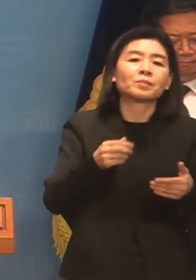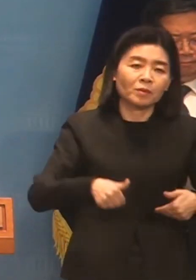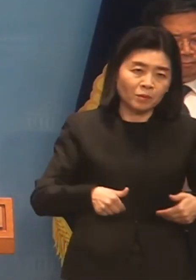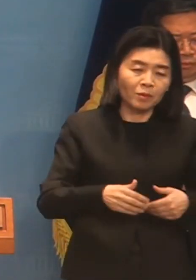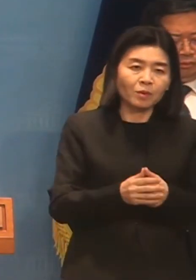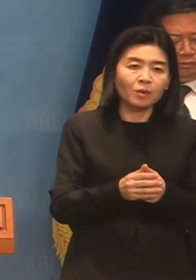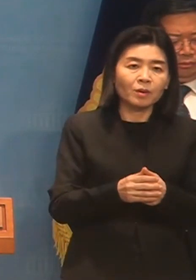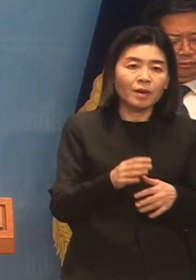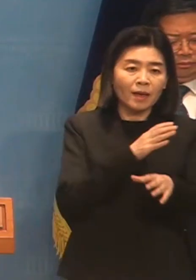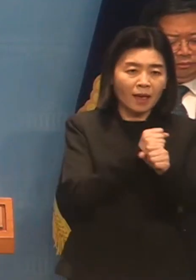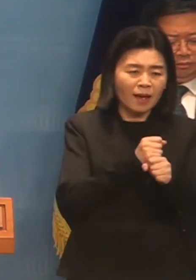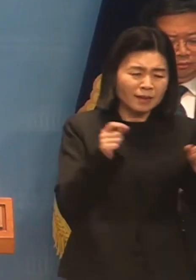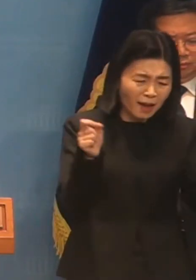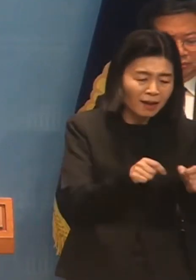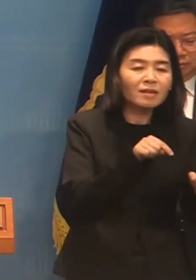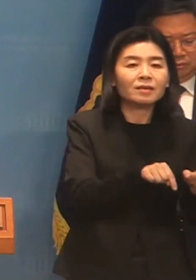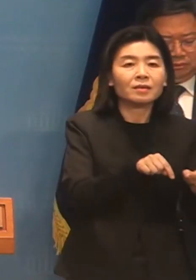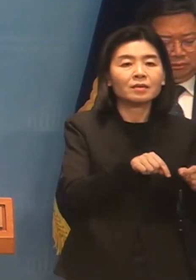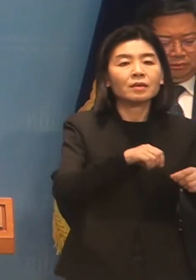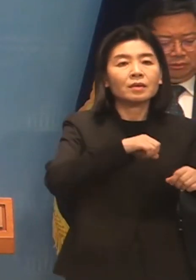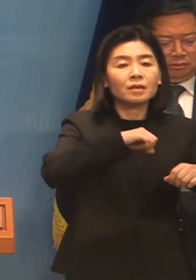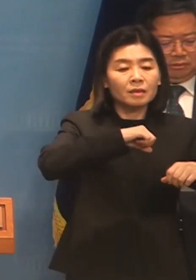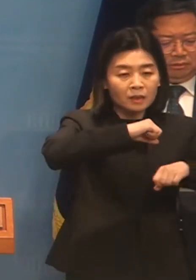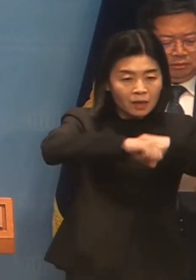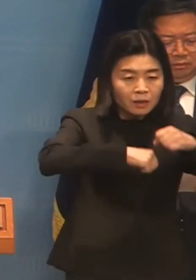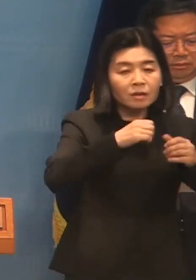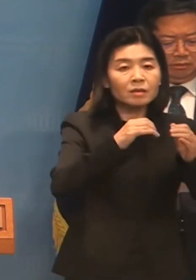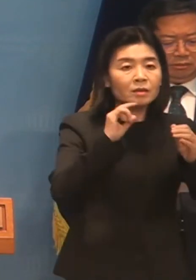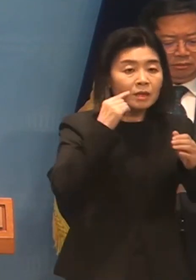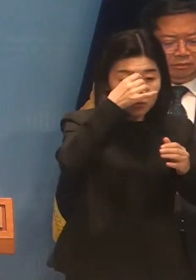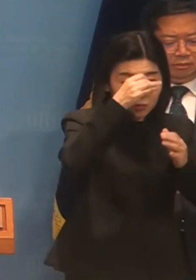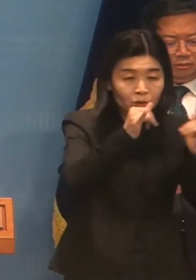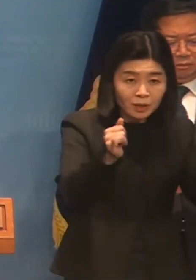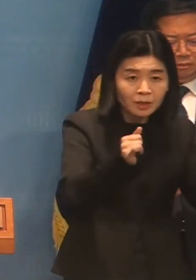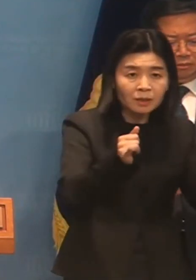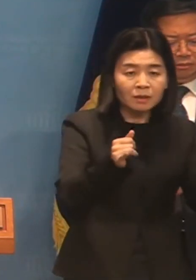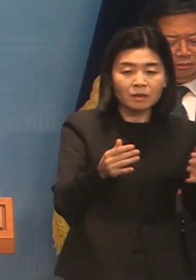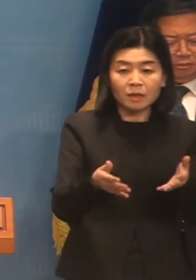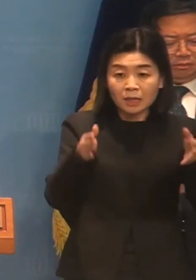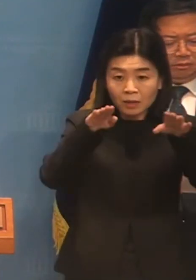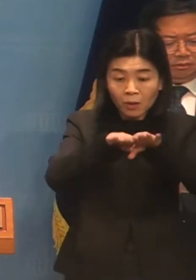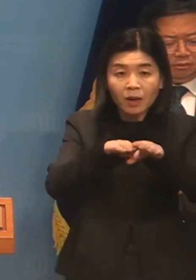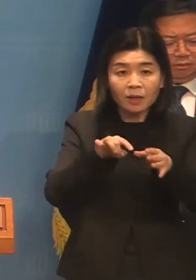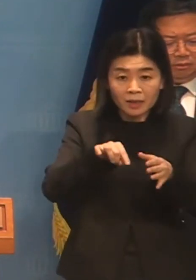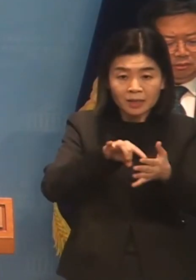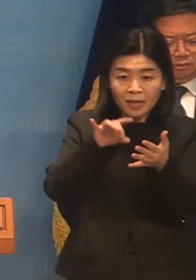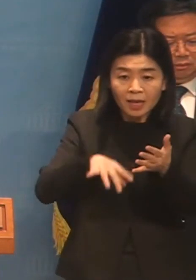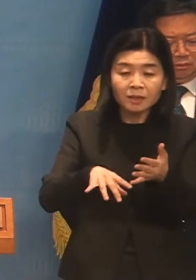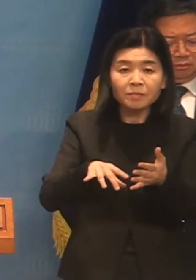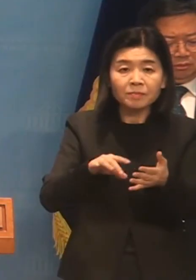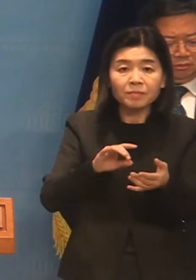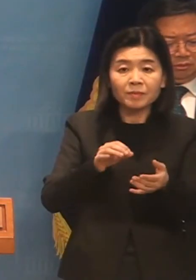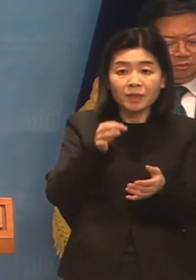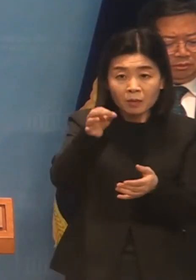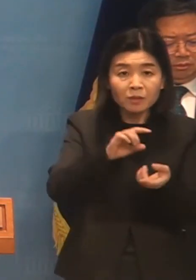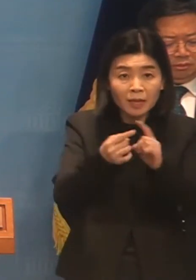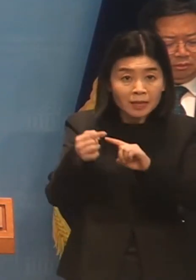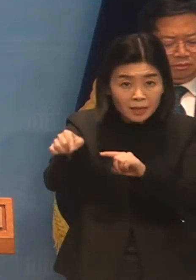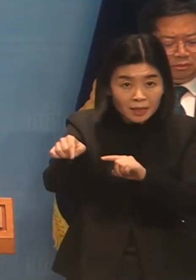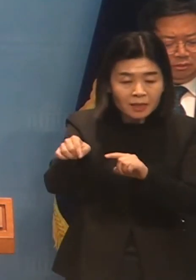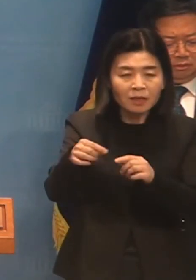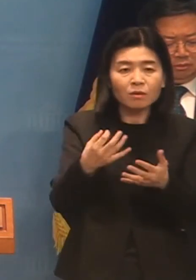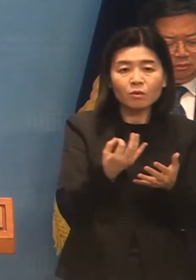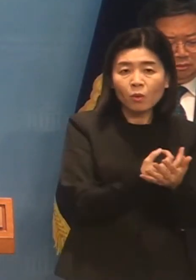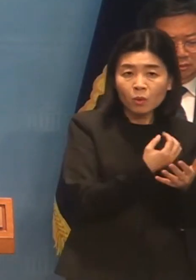단기적 계약 형태인 프리랜서 예술인들은 기관이 세금을 대신 납부하는 원천 징수 형태로 소득이